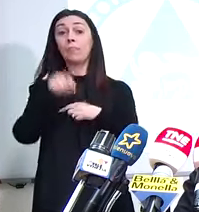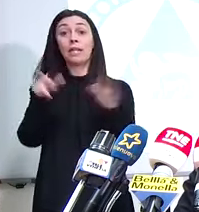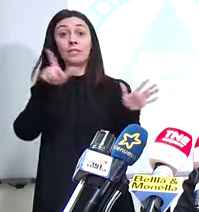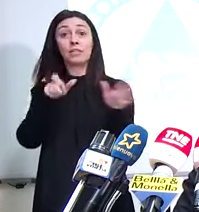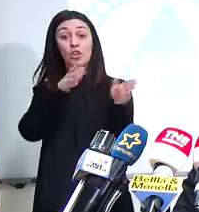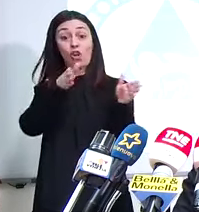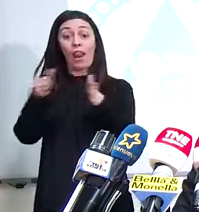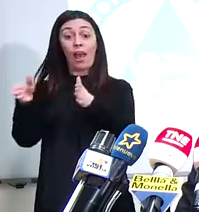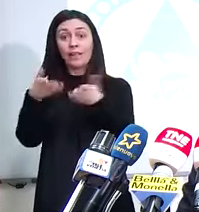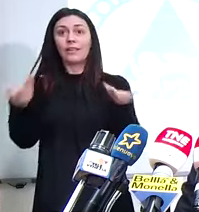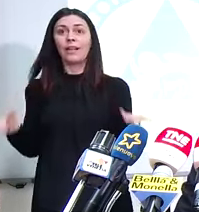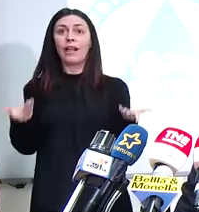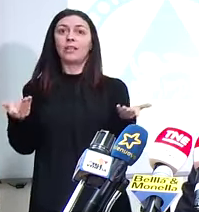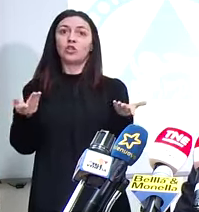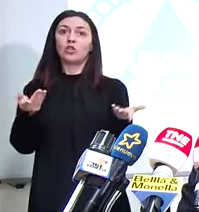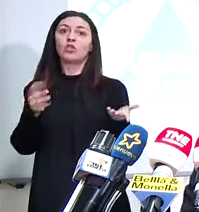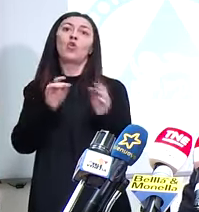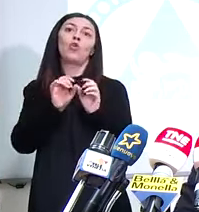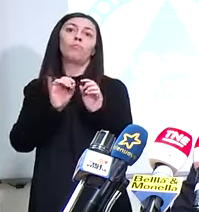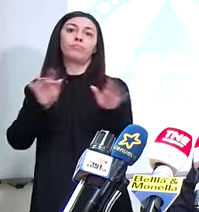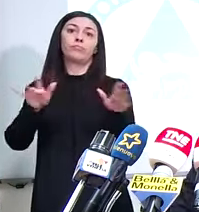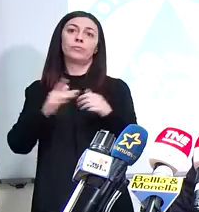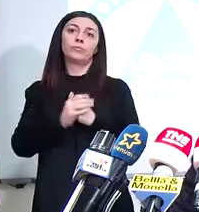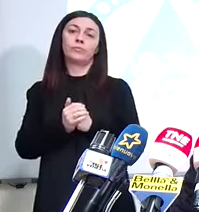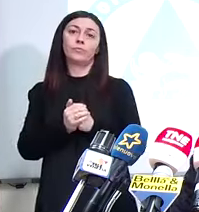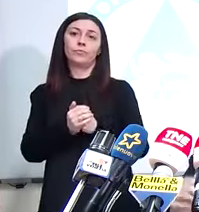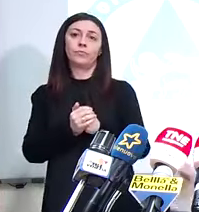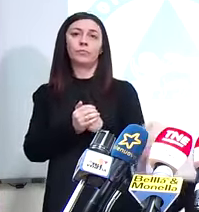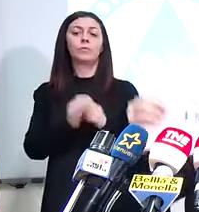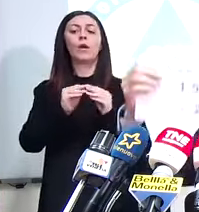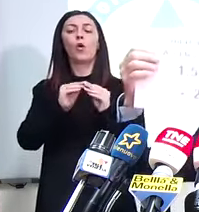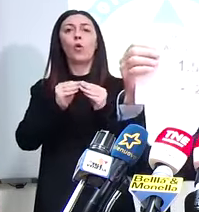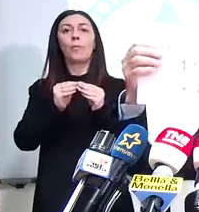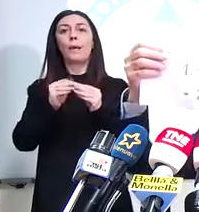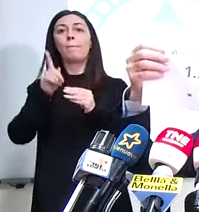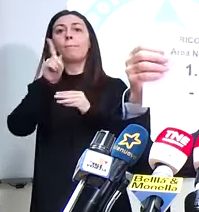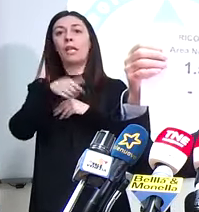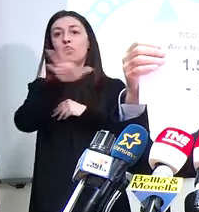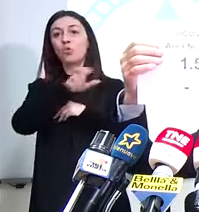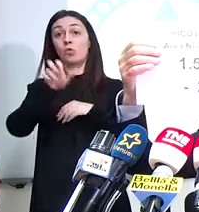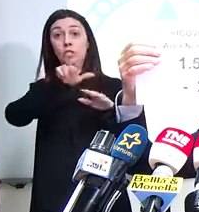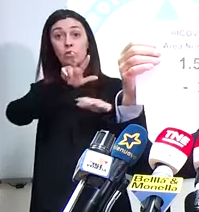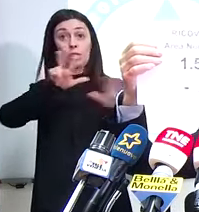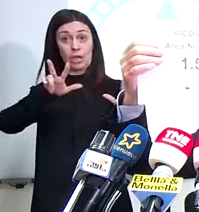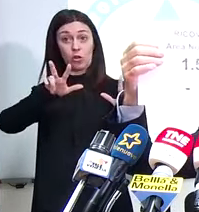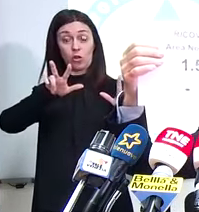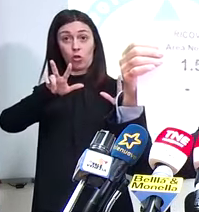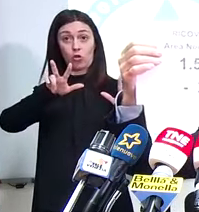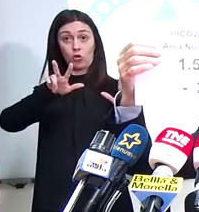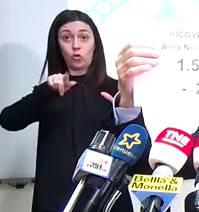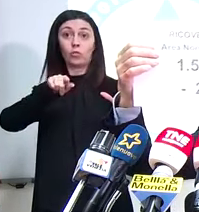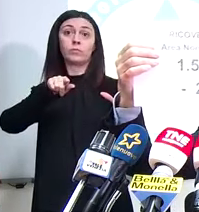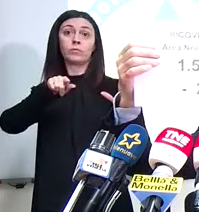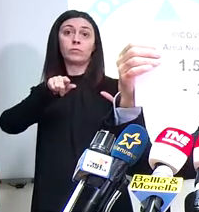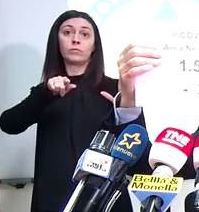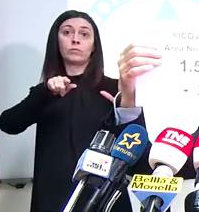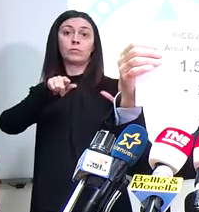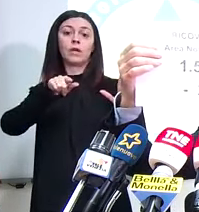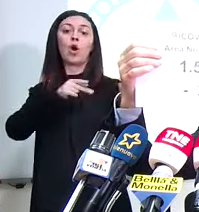e questi 1708 sono così distribuiti 1538 intera pianta si è scusato in area non